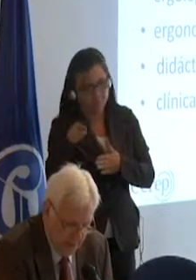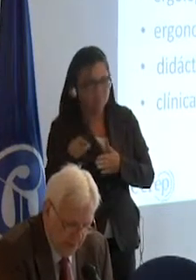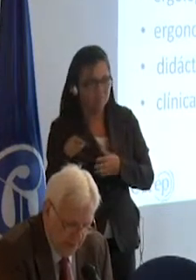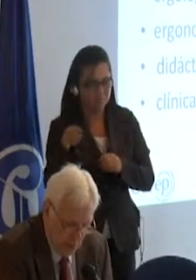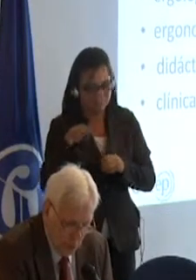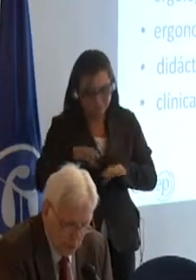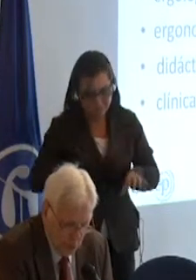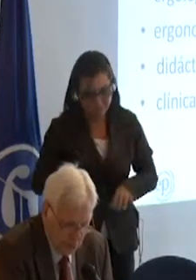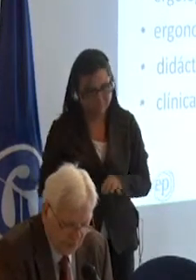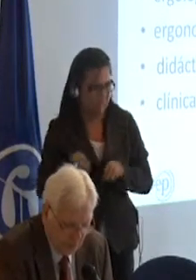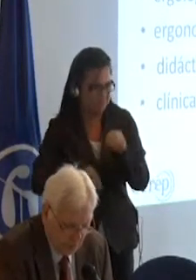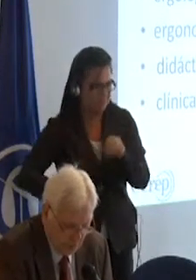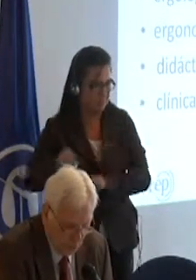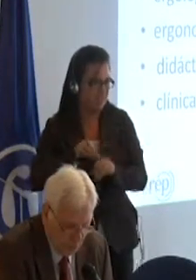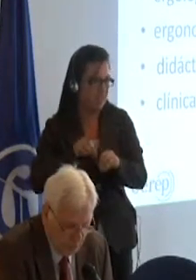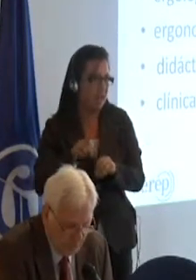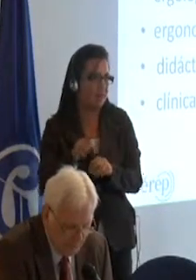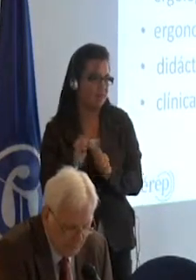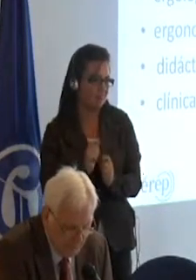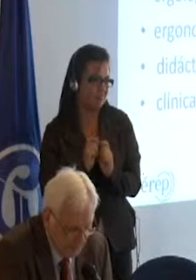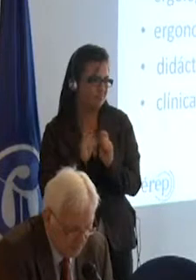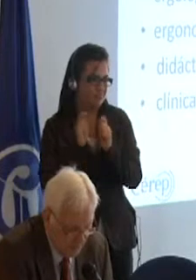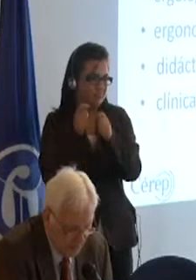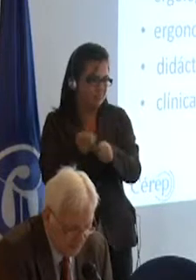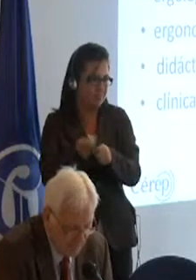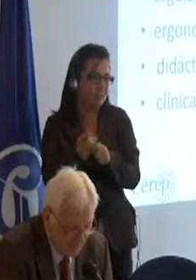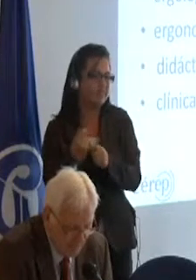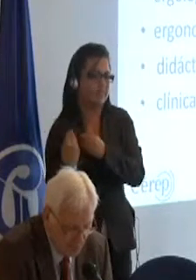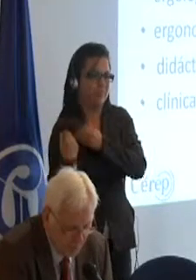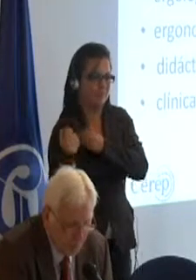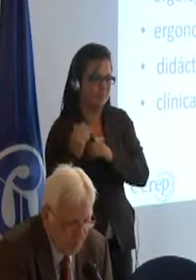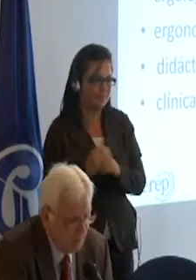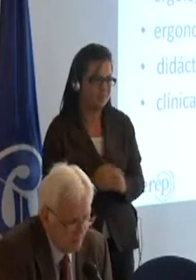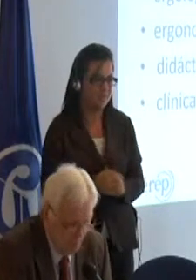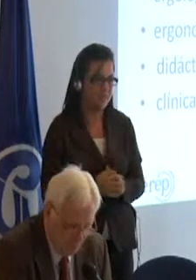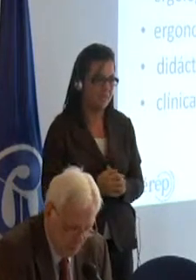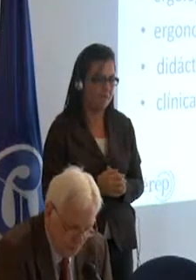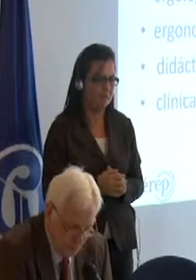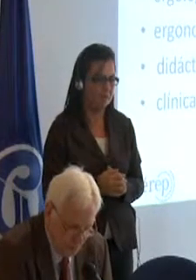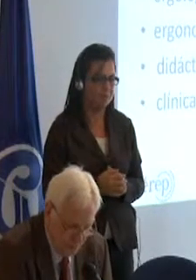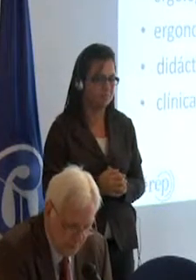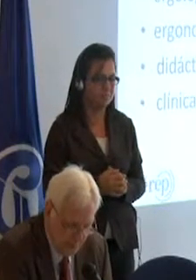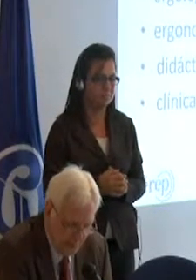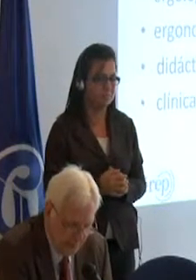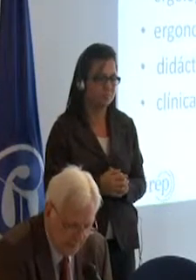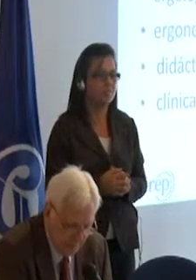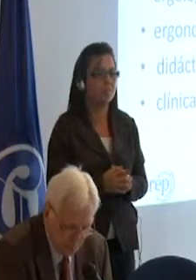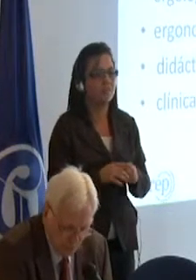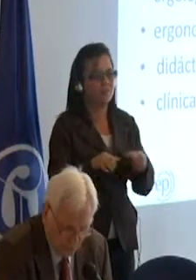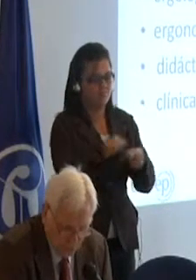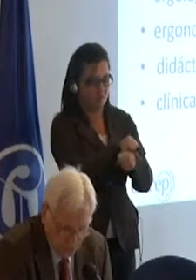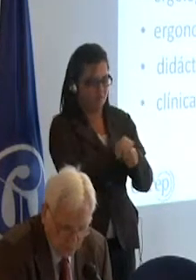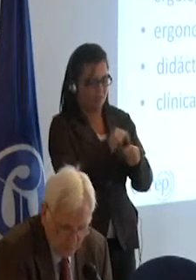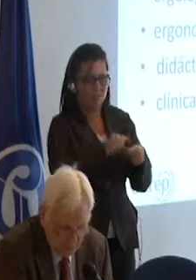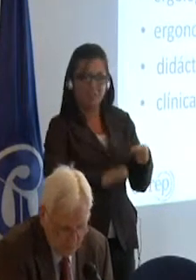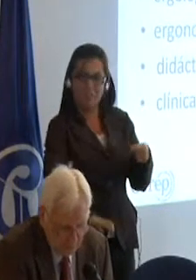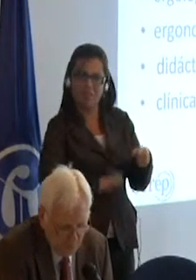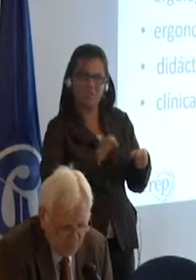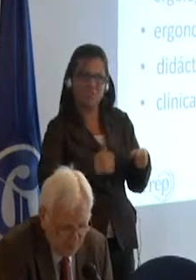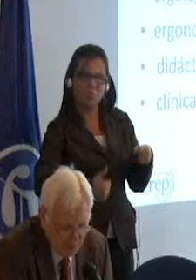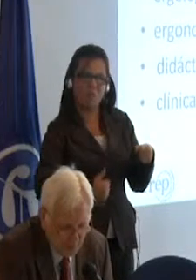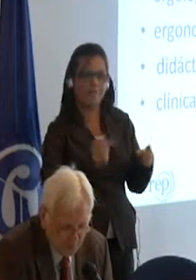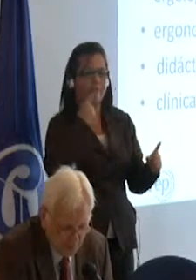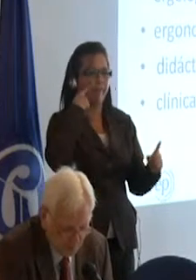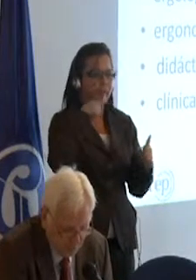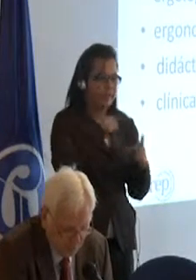tarea. Y esta acción y las prácticas se caracterizan por objetivos, reglas